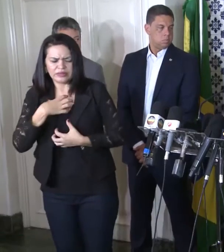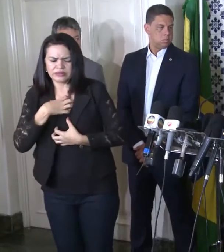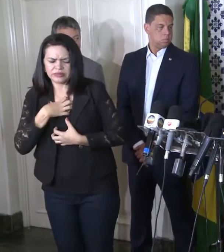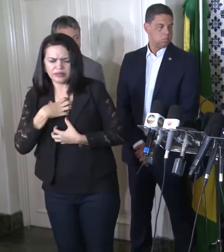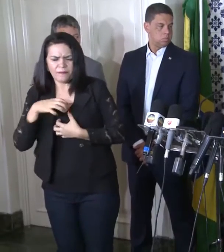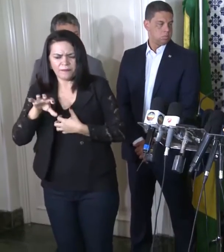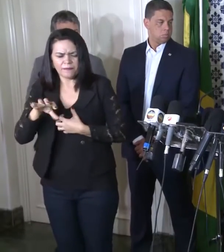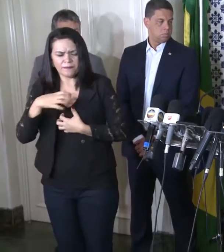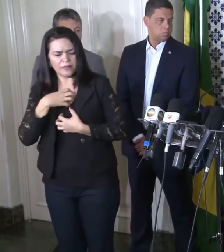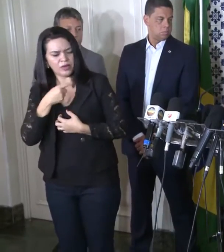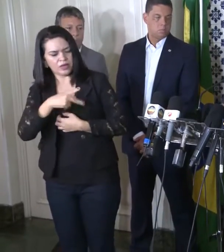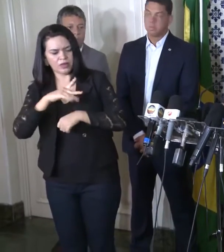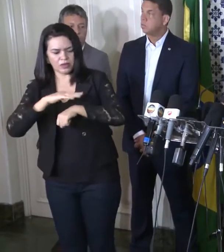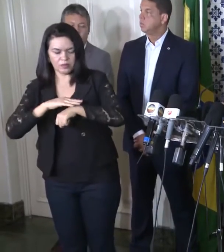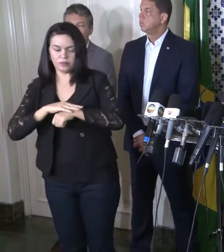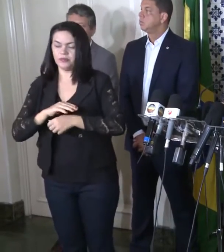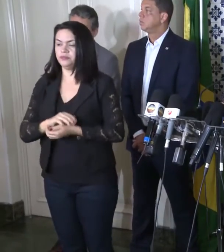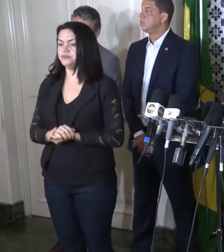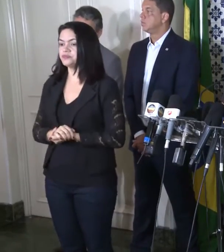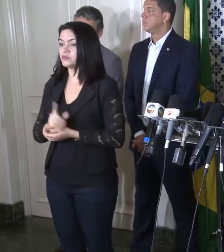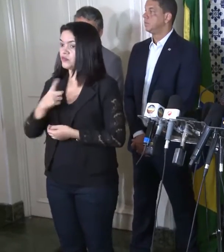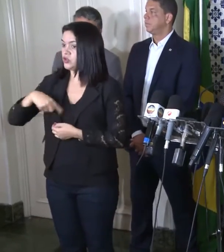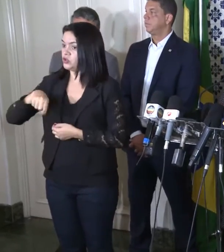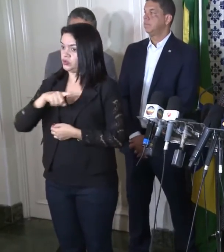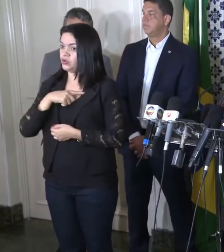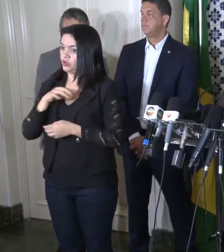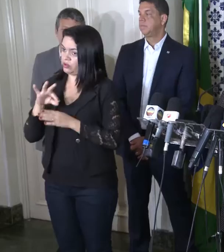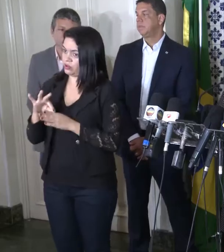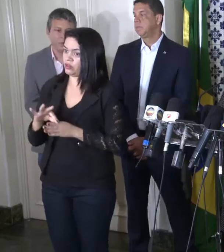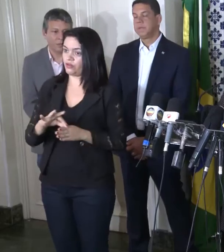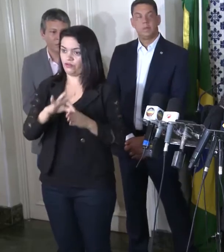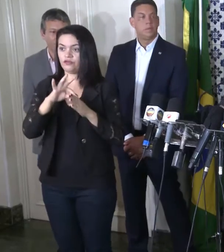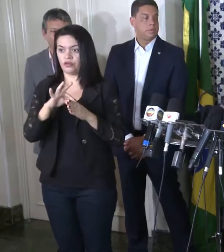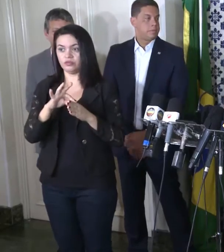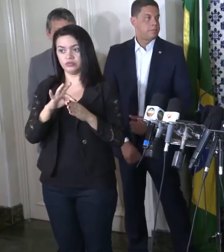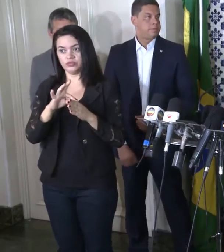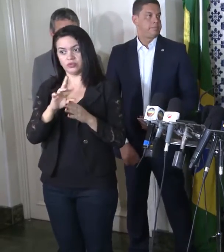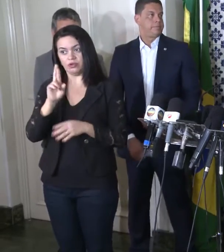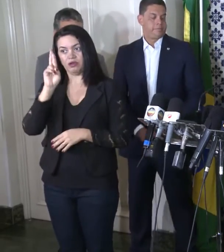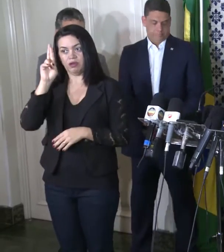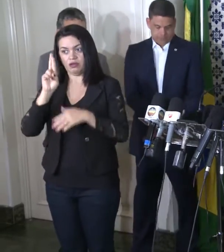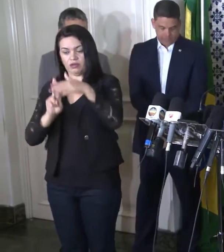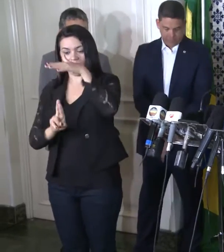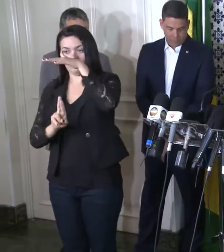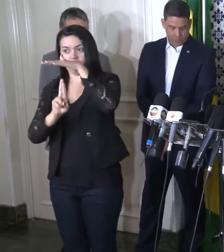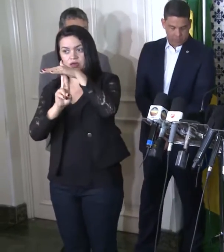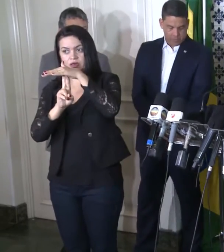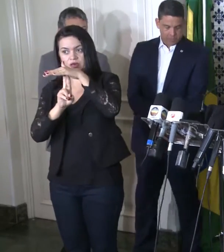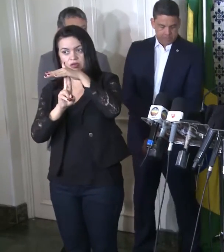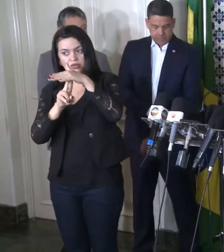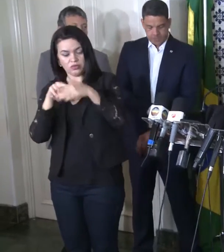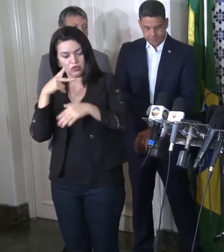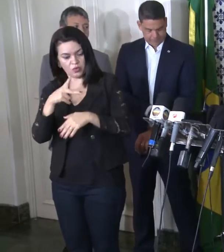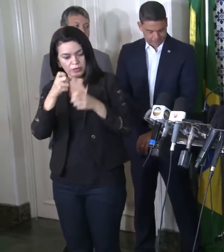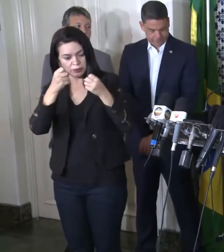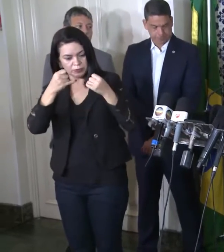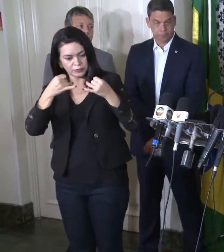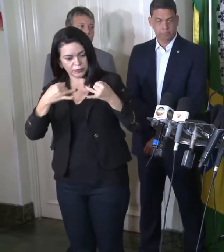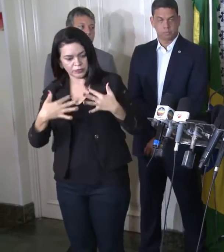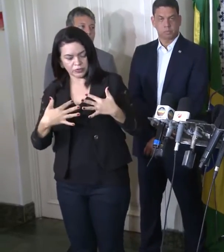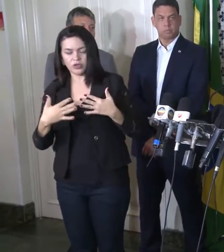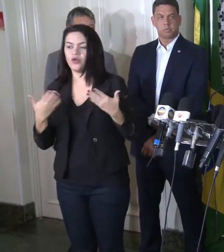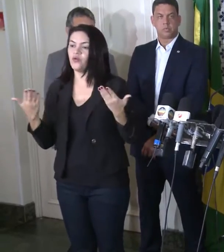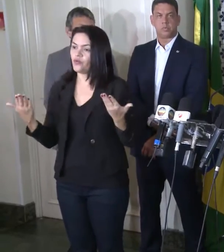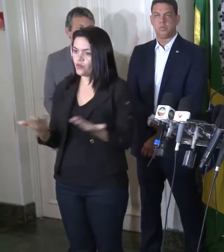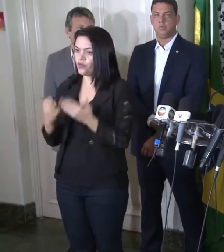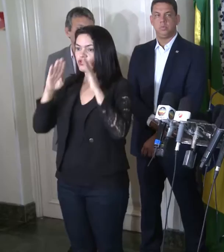pelo momento. Nós levamos isso à reitoria da universidade, que achou de forma prudente, considerando que hoje o foco